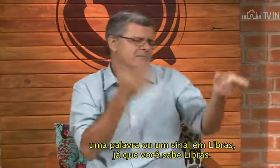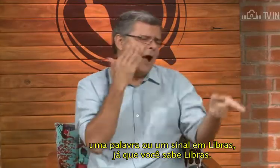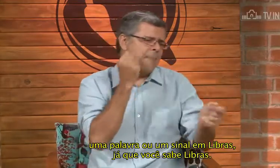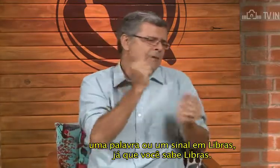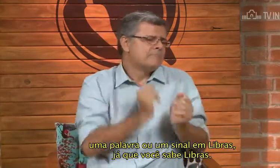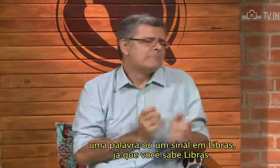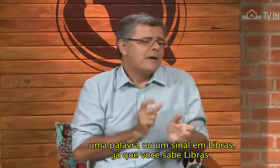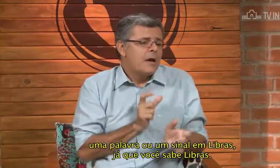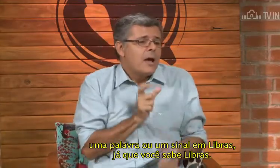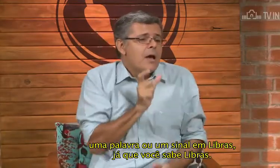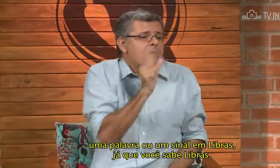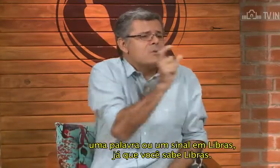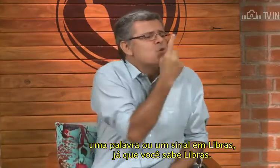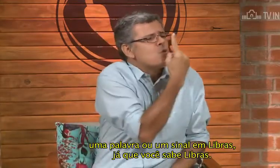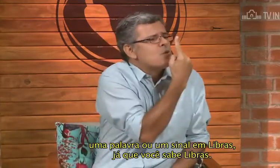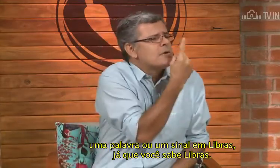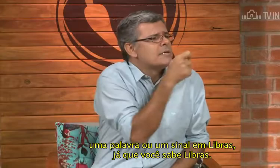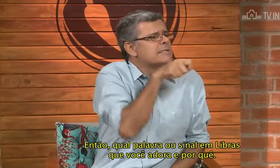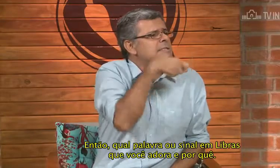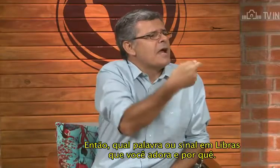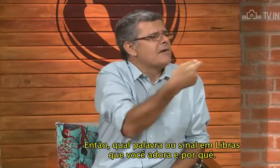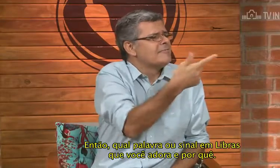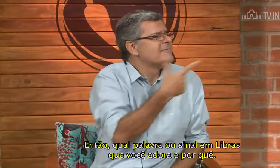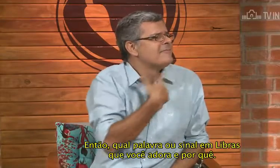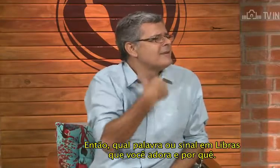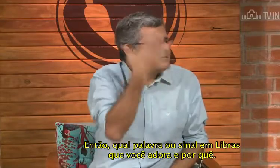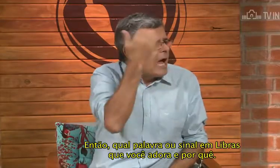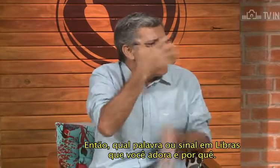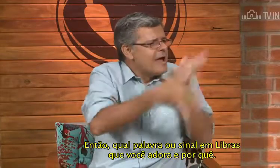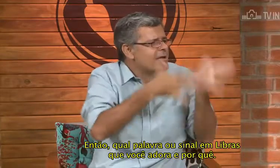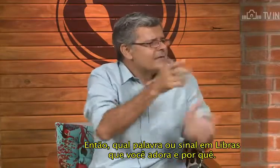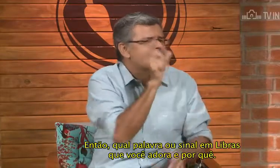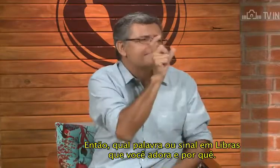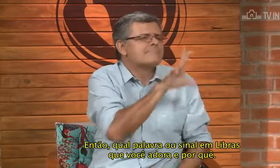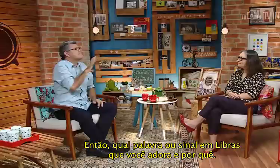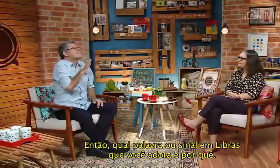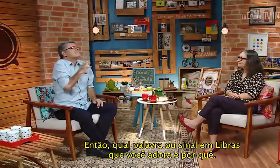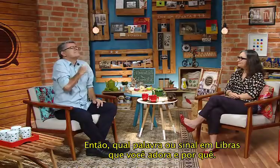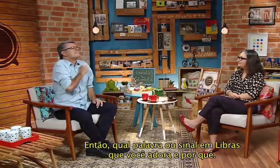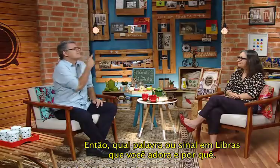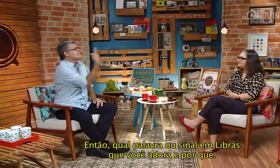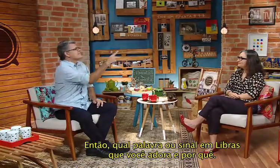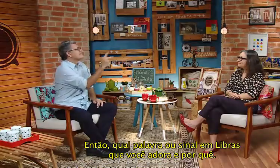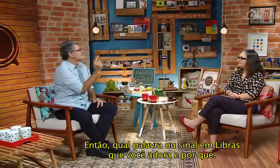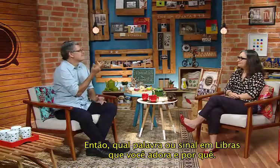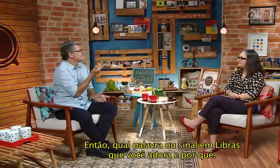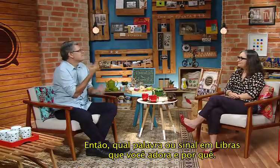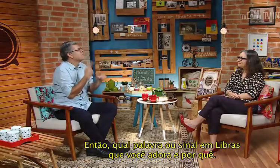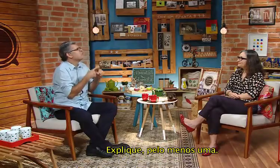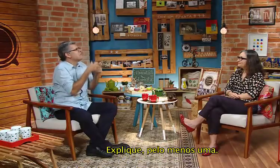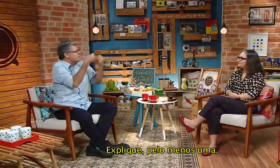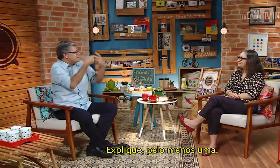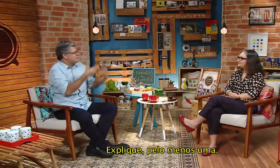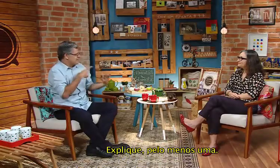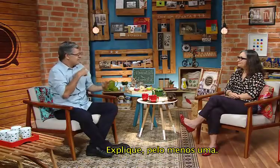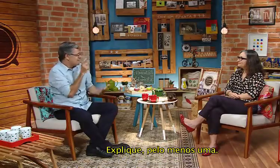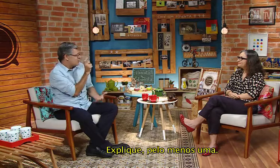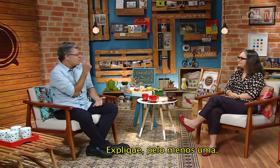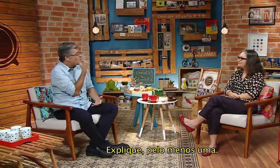libras Já que você sabe libras Então qual a palavra Ou sinal em libras Que você adora E por quê? Explique Pelo menos